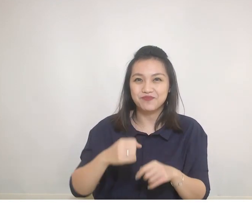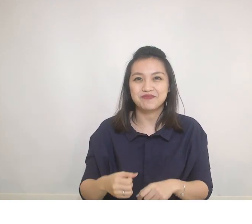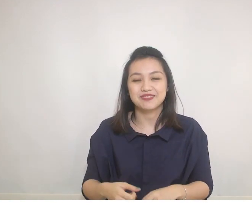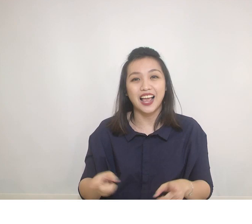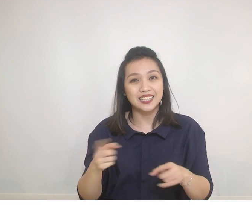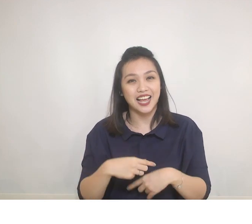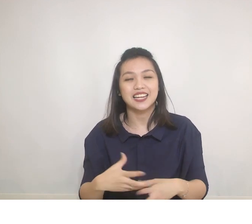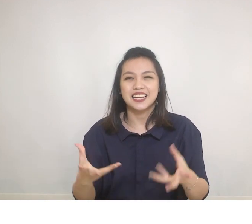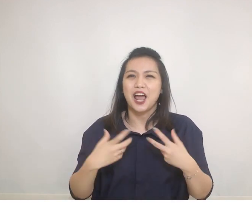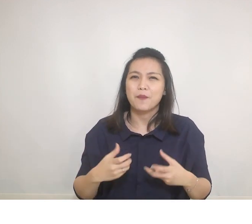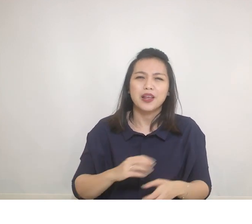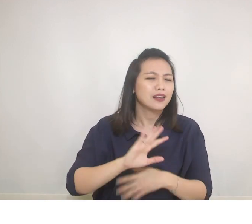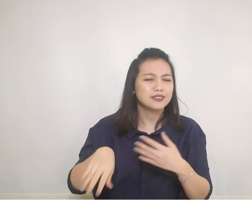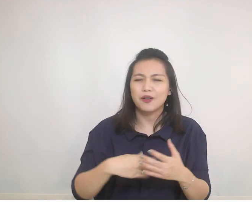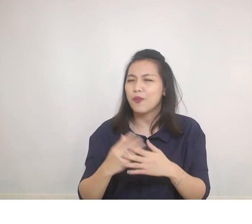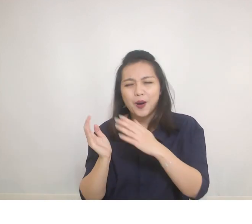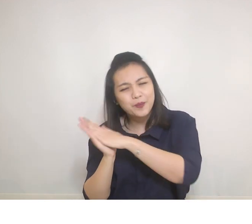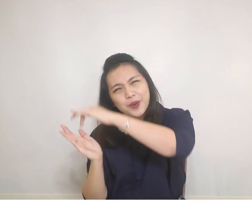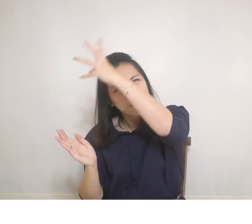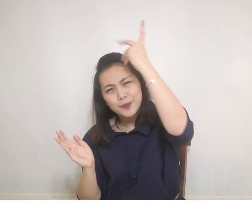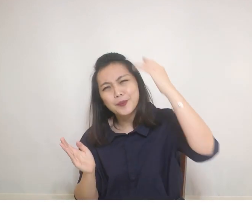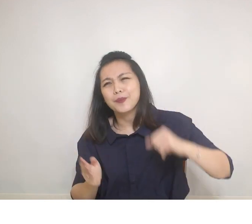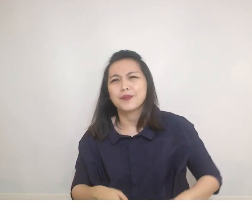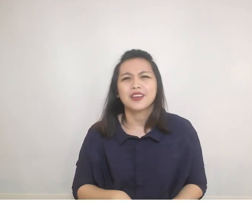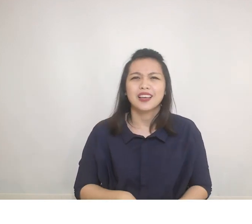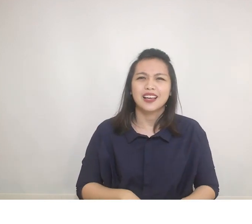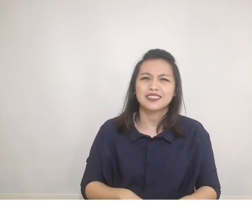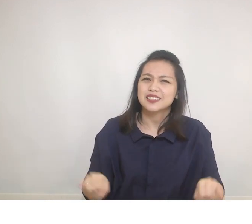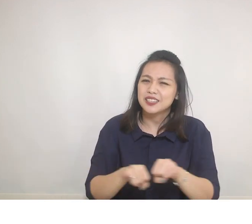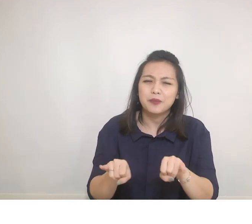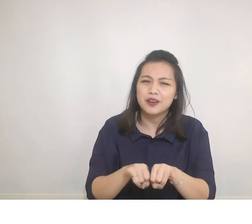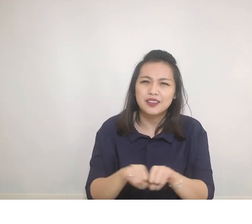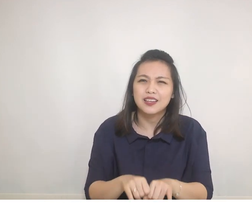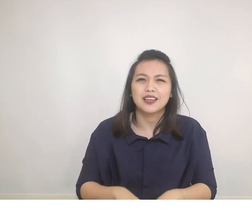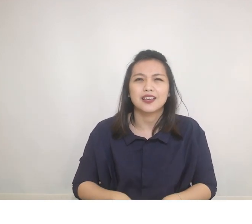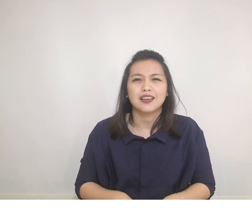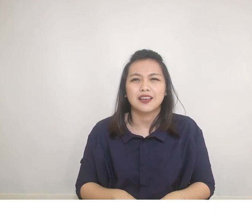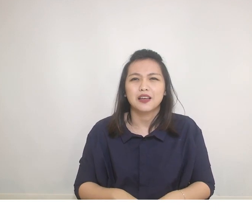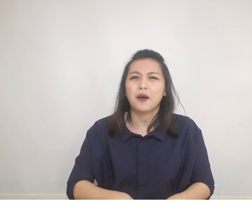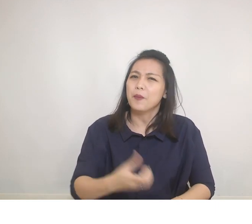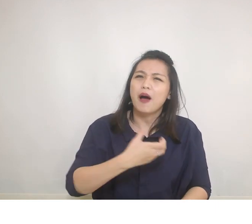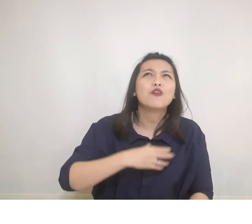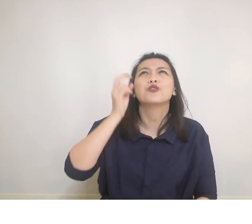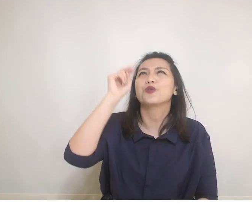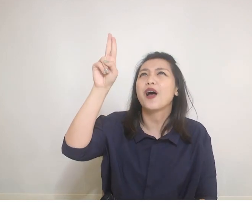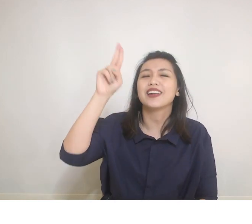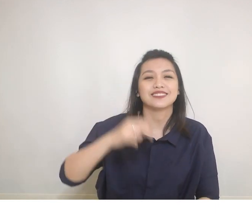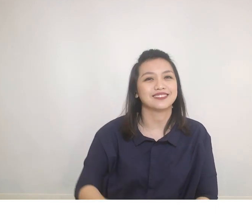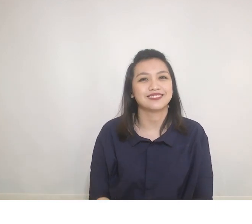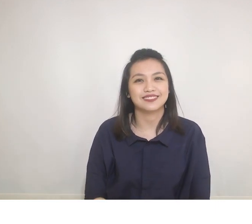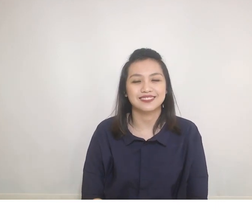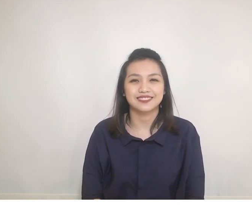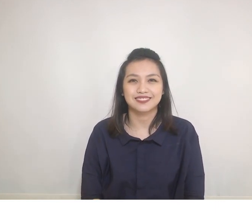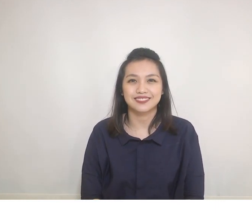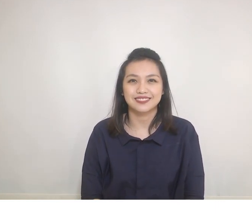perbedaan atau tidak? Jadi tadi katanya waktu Anda tanya, itu Anda enggak seberapa nangkep tapi Anda tetap berusaha